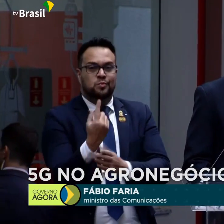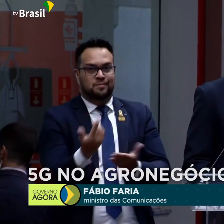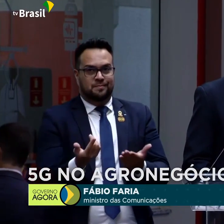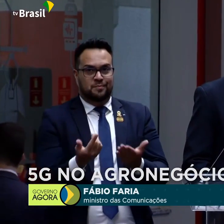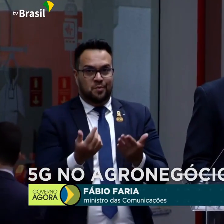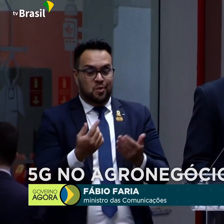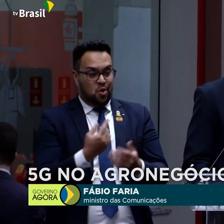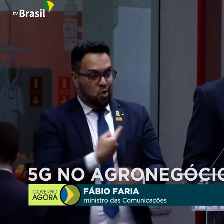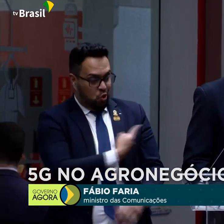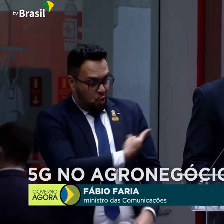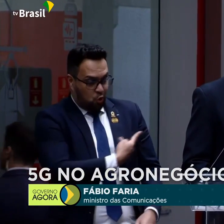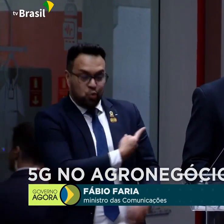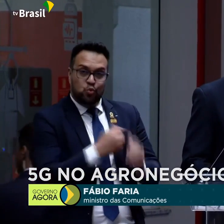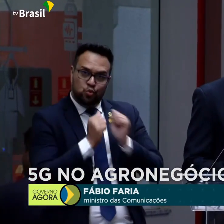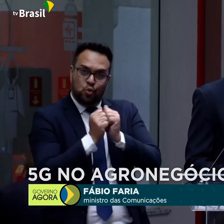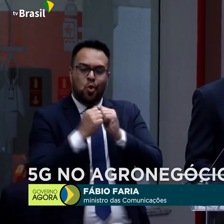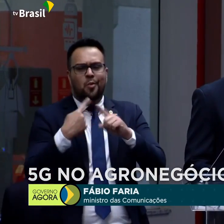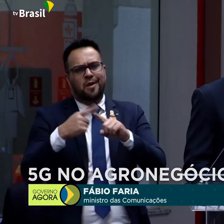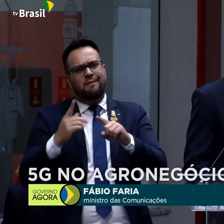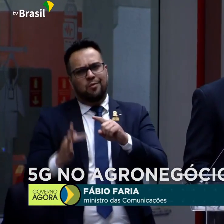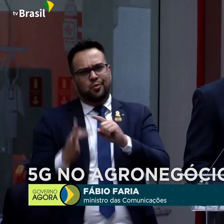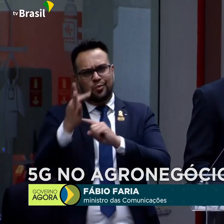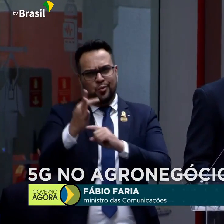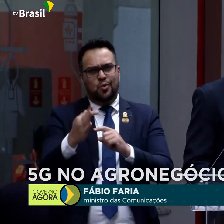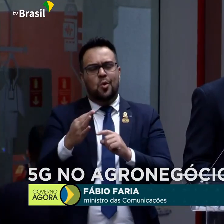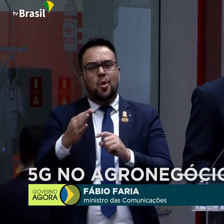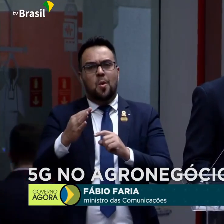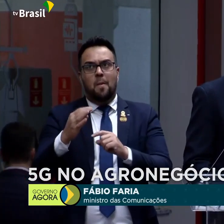juntos, porque no futuro, que o Brasil já está na